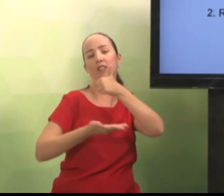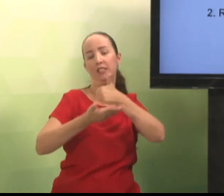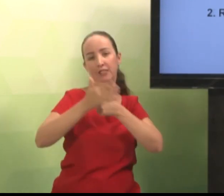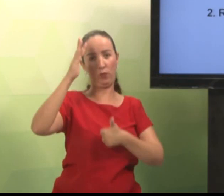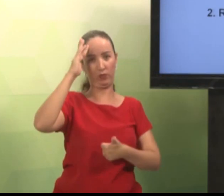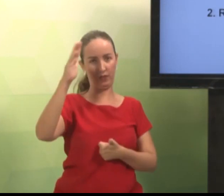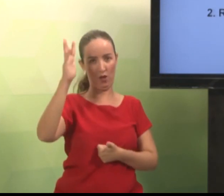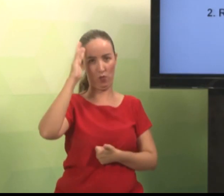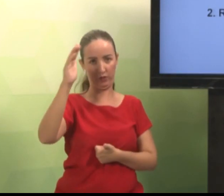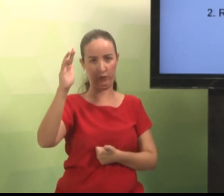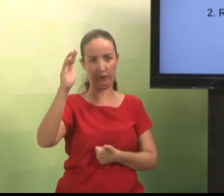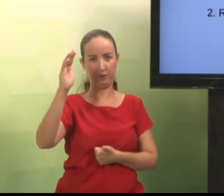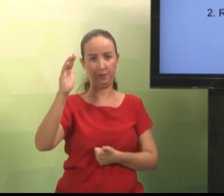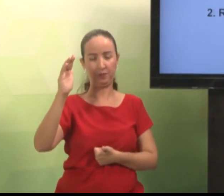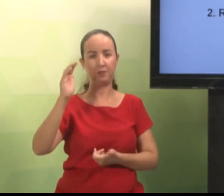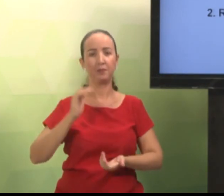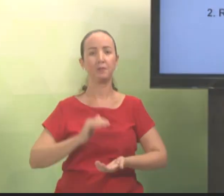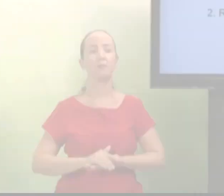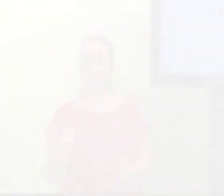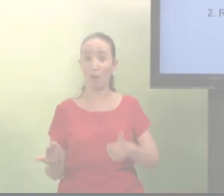seria o passo 2. Referencial teórico.